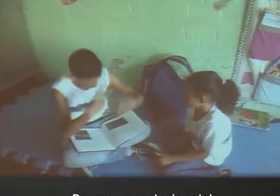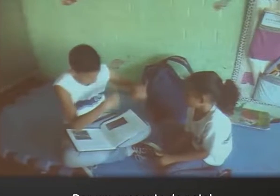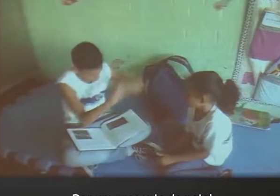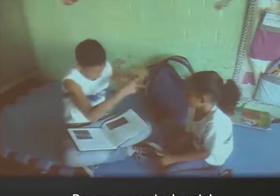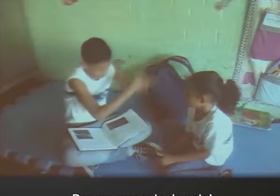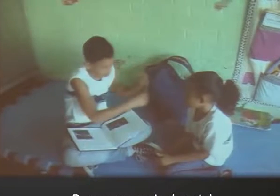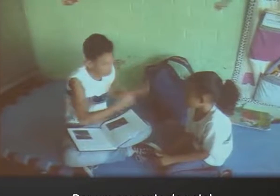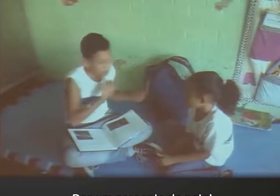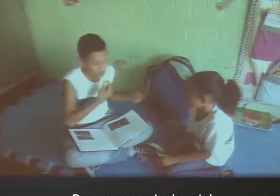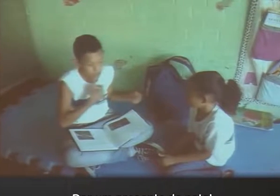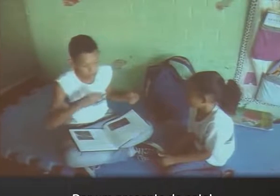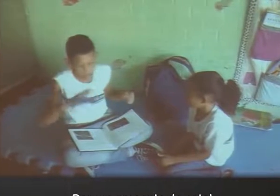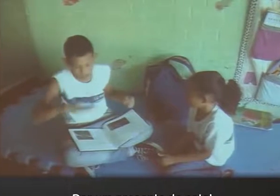Dá um presente de